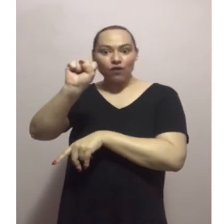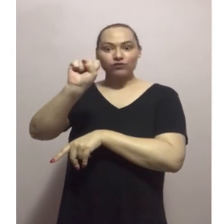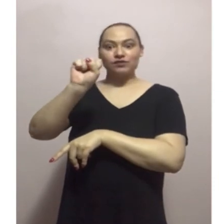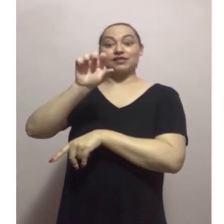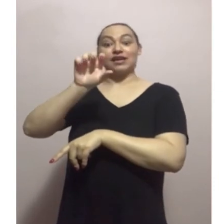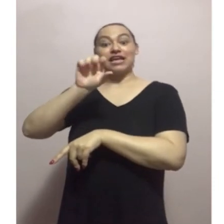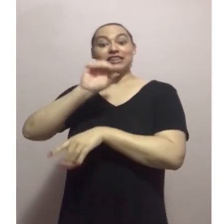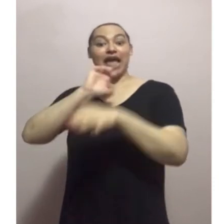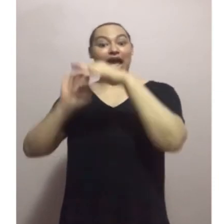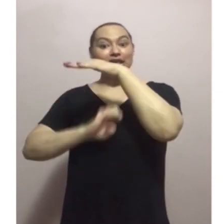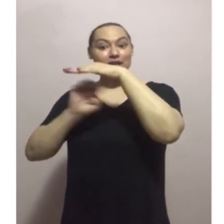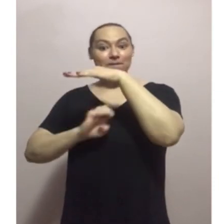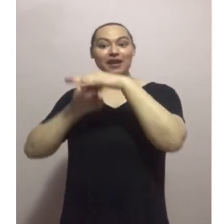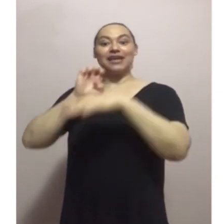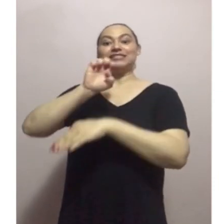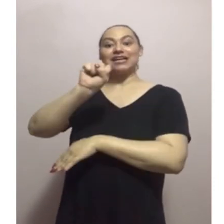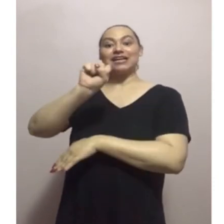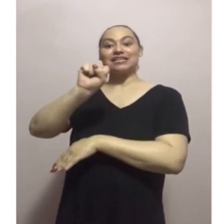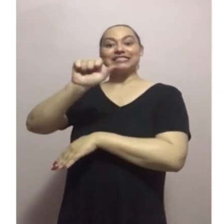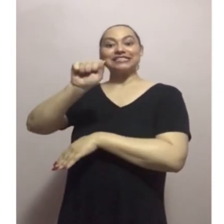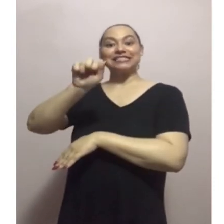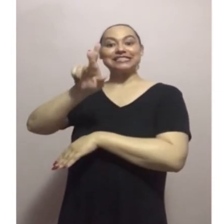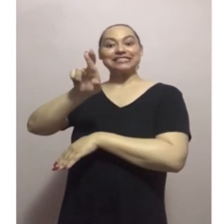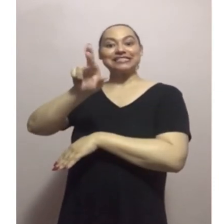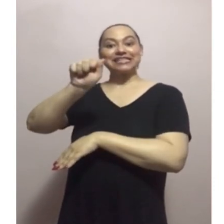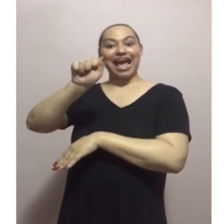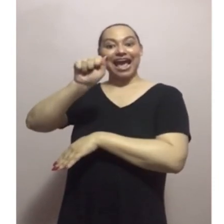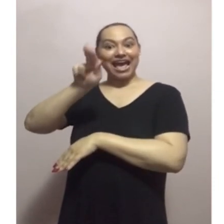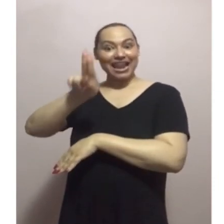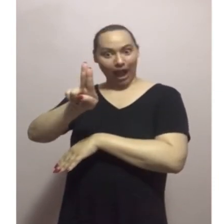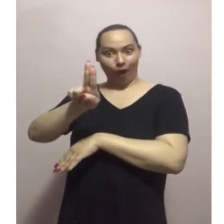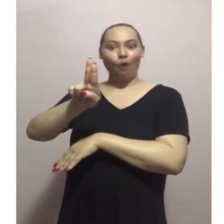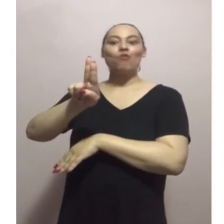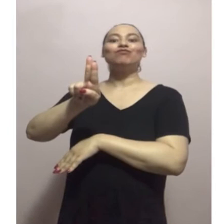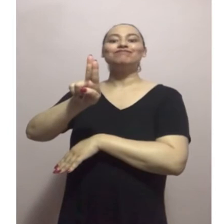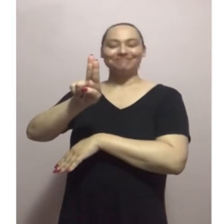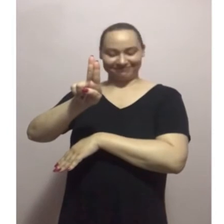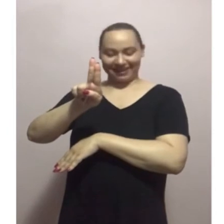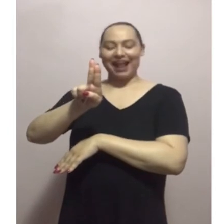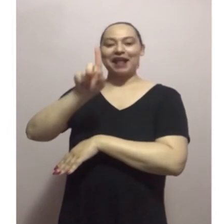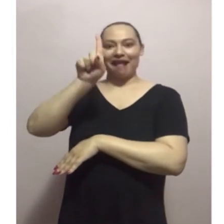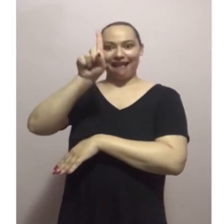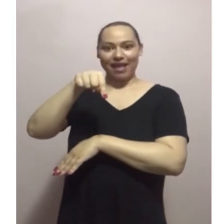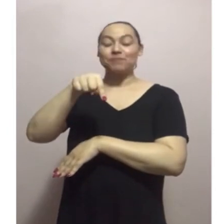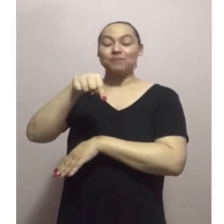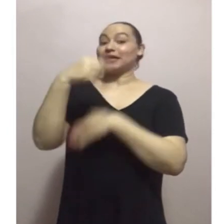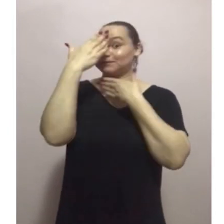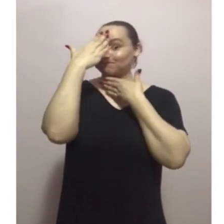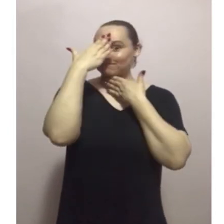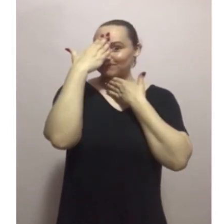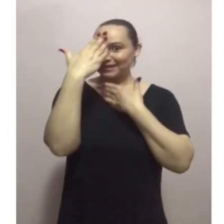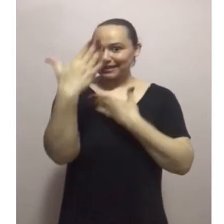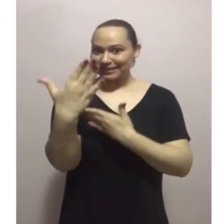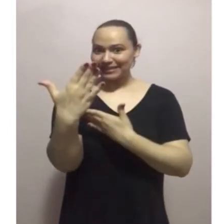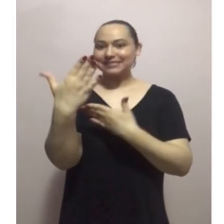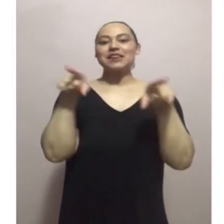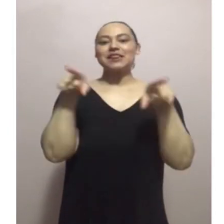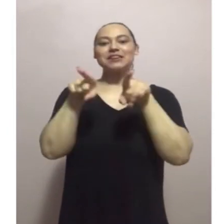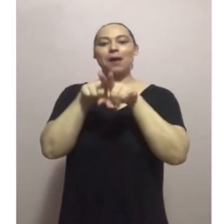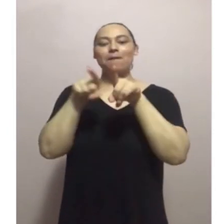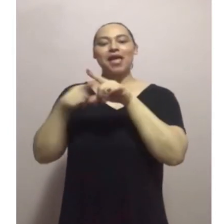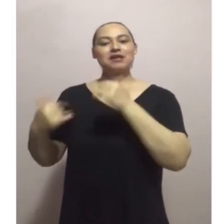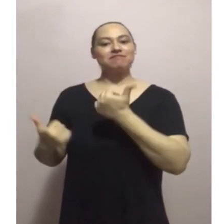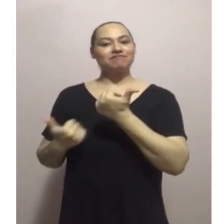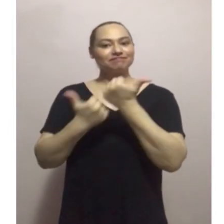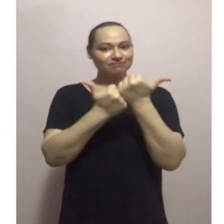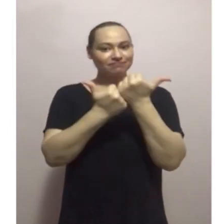Brasileira. E Andréa Alves, ela tem muita coisa para contar para a gente. Mas antes, eu queria agradecer aos nossos patrocinadores, né?